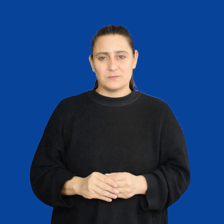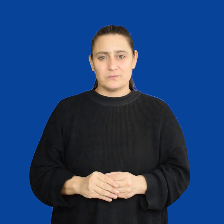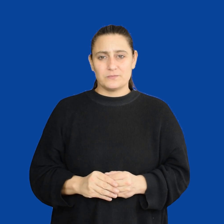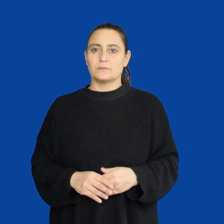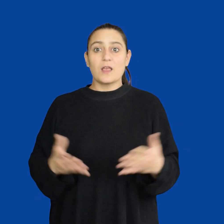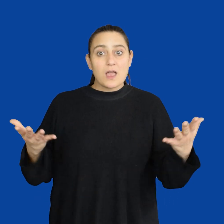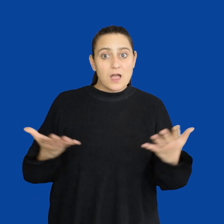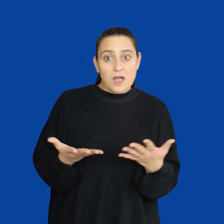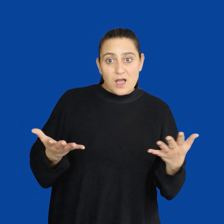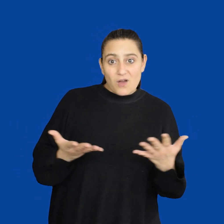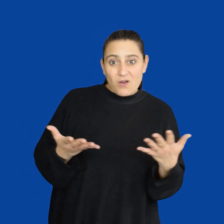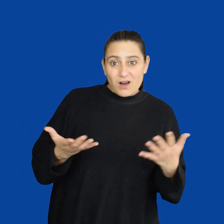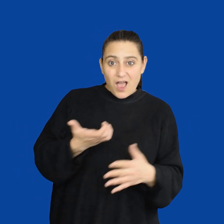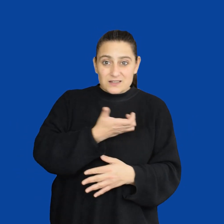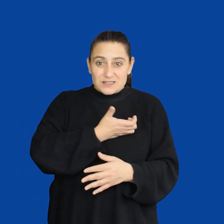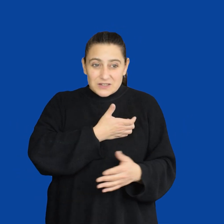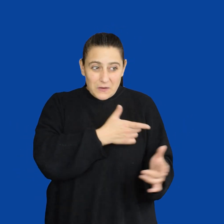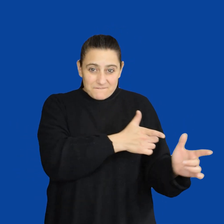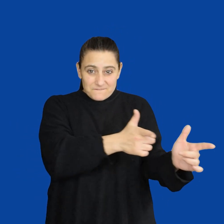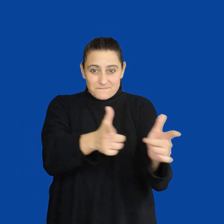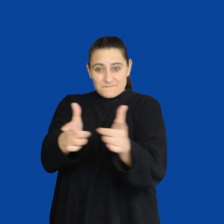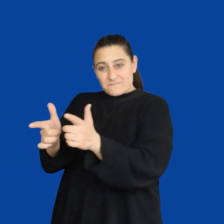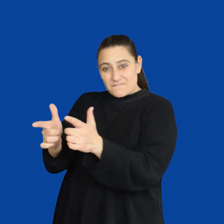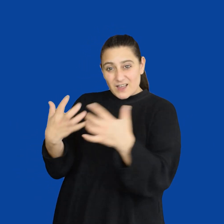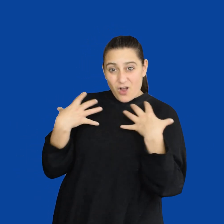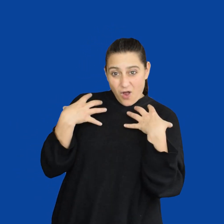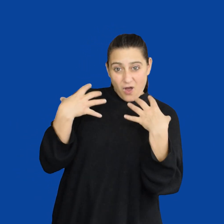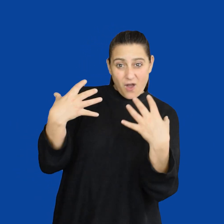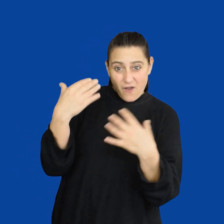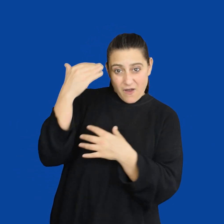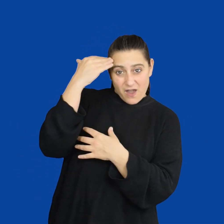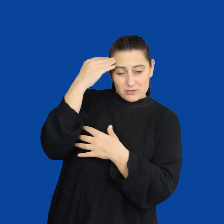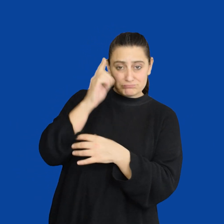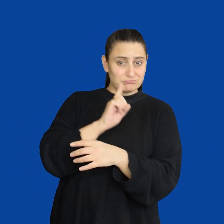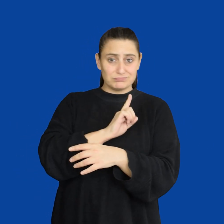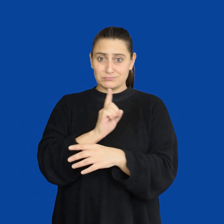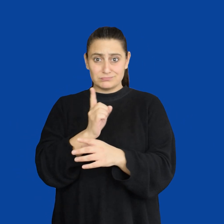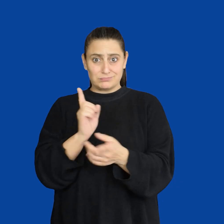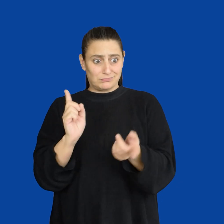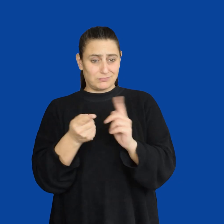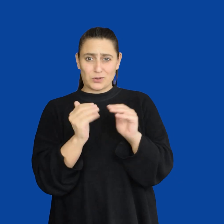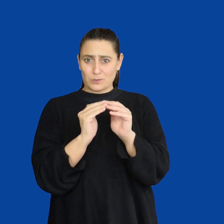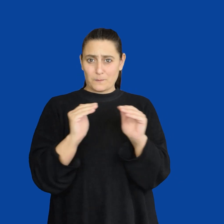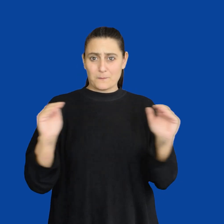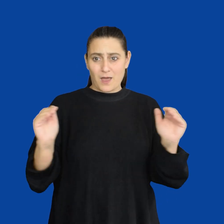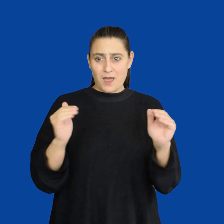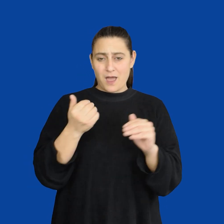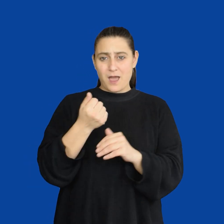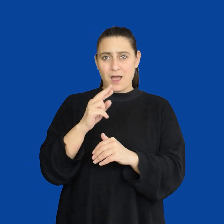juntas. Pues ahora el genocida no es bárbaro ni sádico, es totalmente normal.